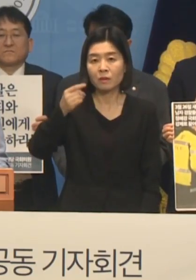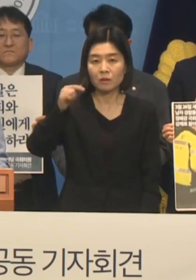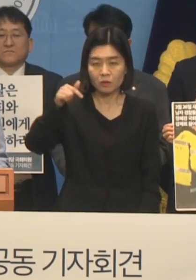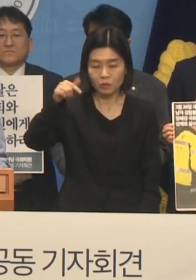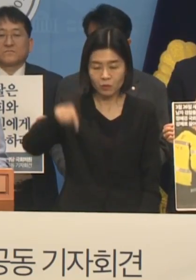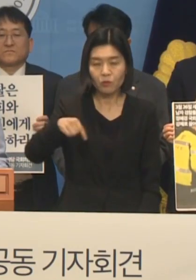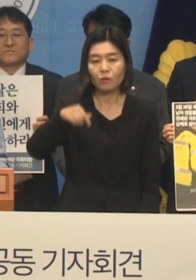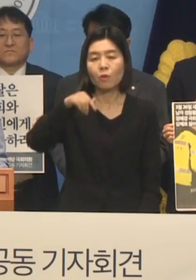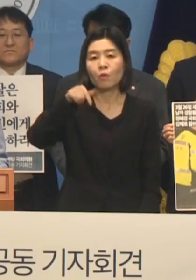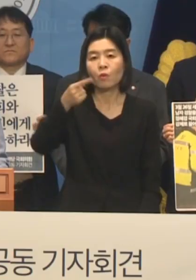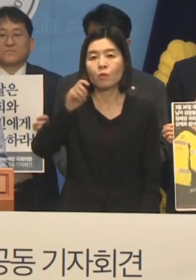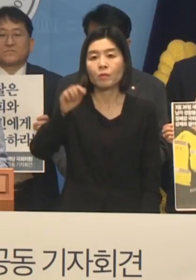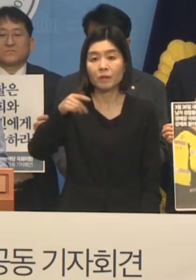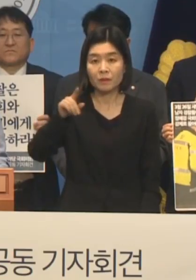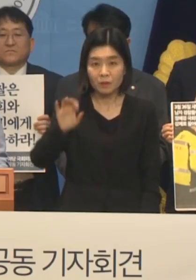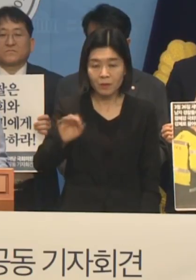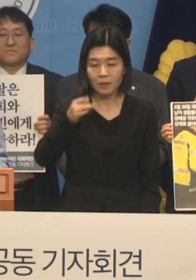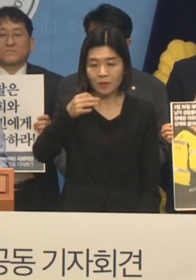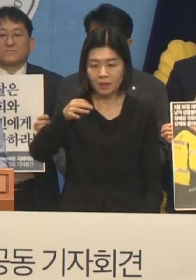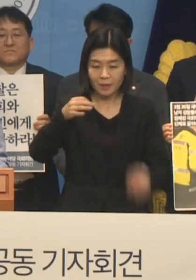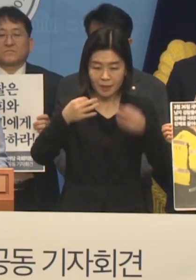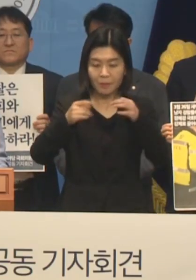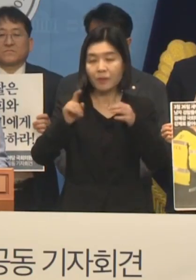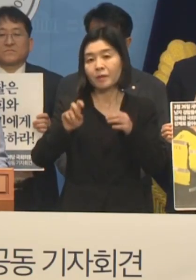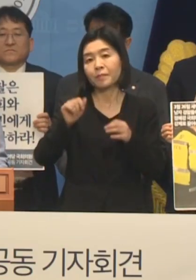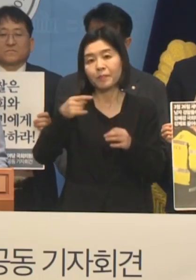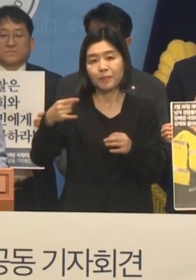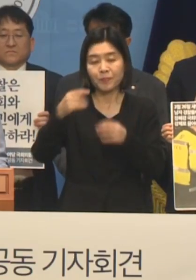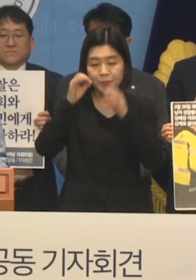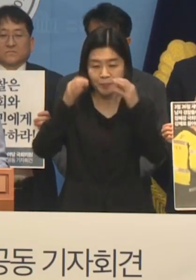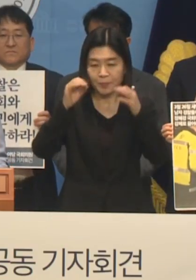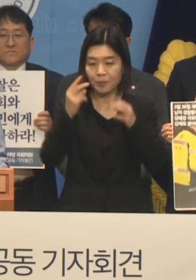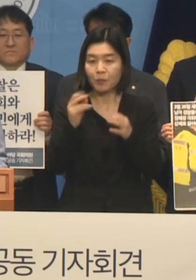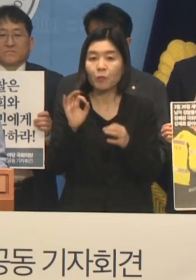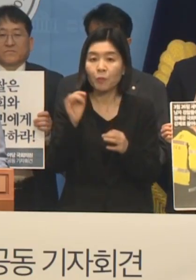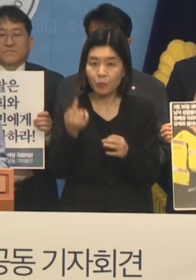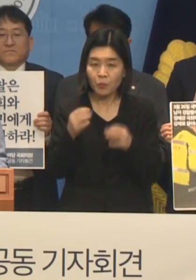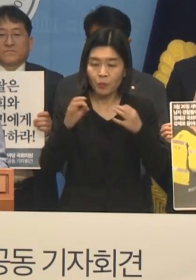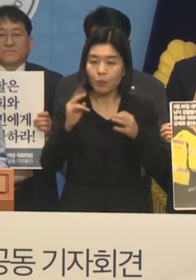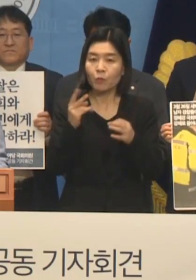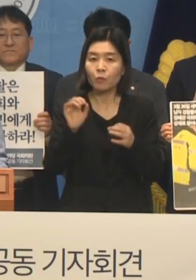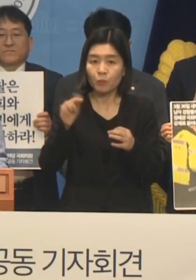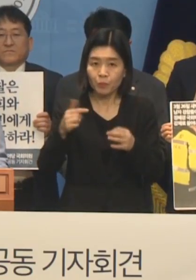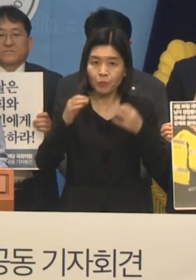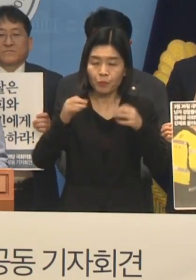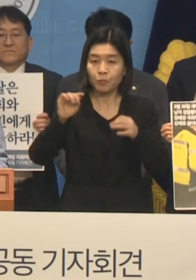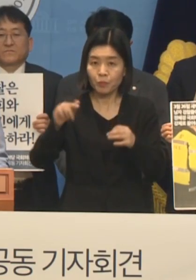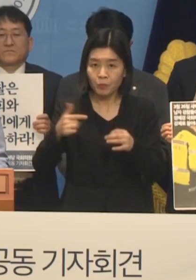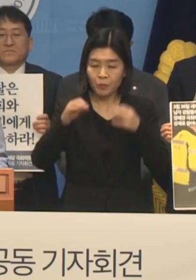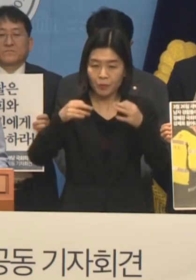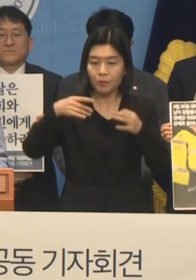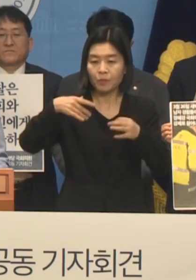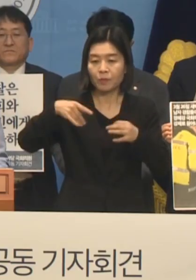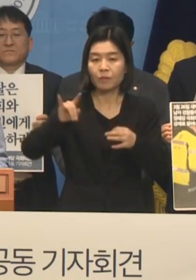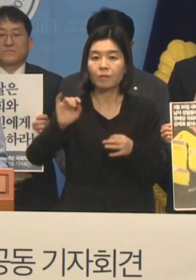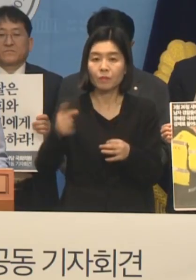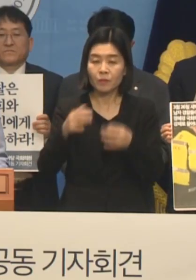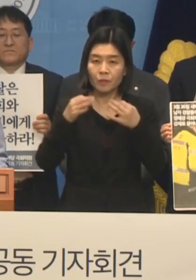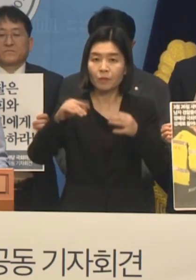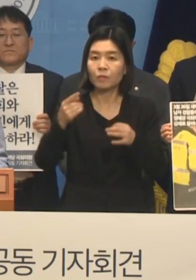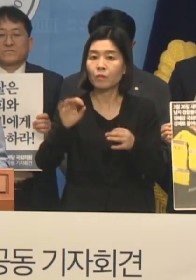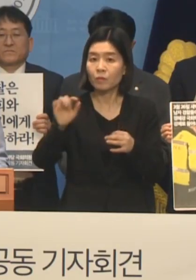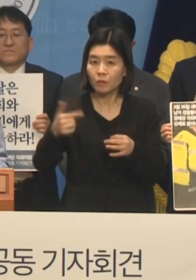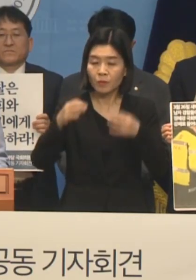권양엽, 김남근, 김남희, 김용호, 김용만, 김용민, 김윤, 김재원, 김종민,